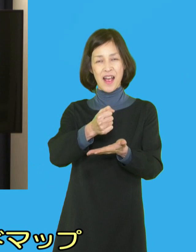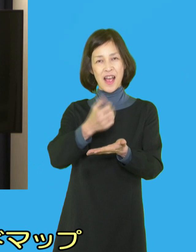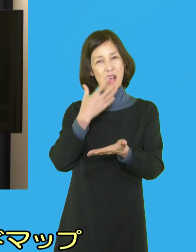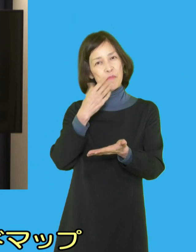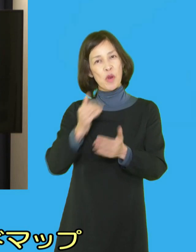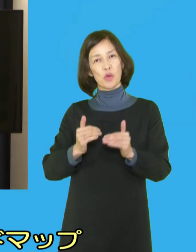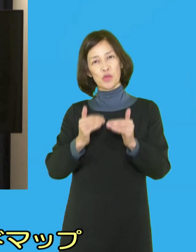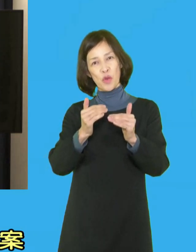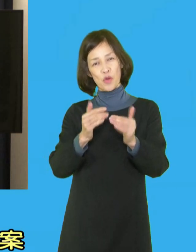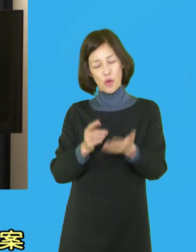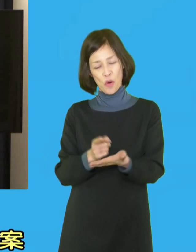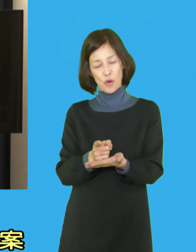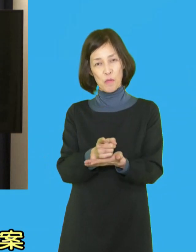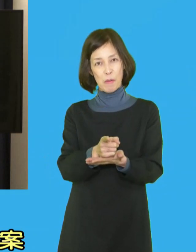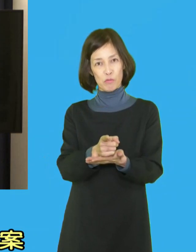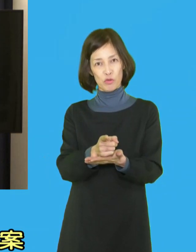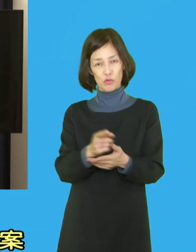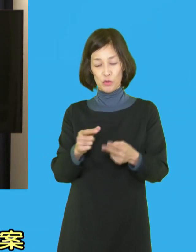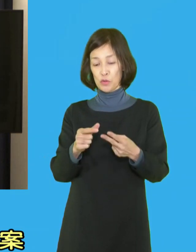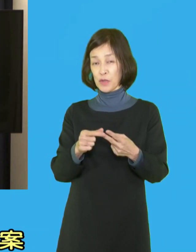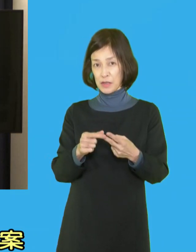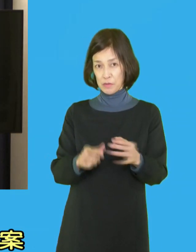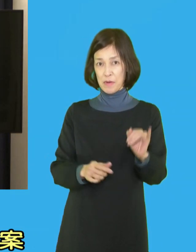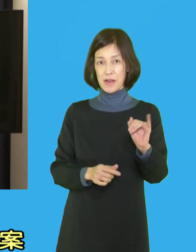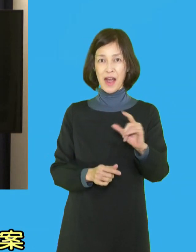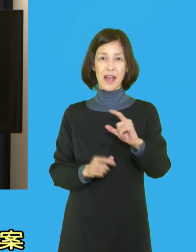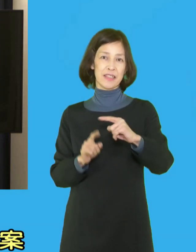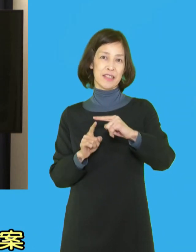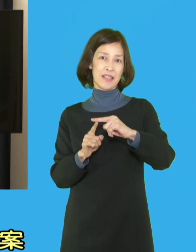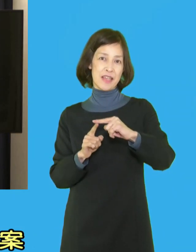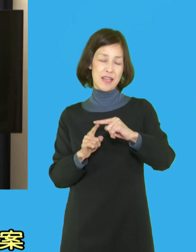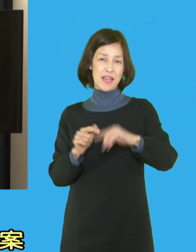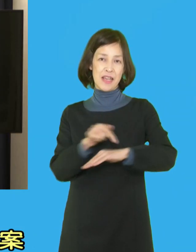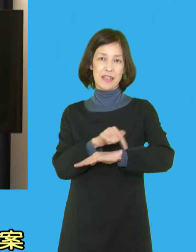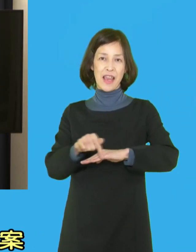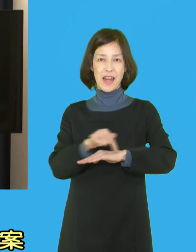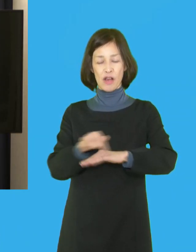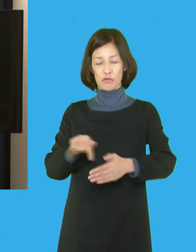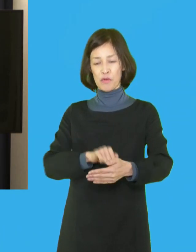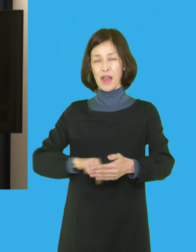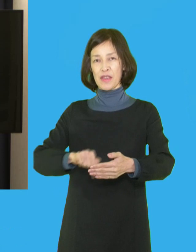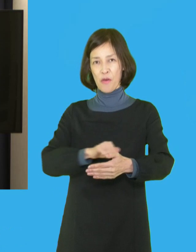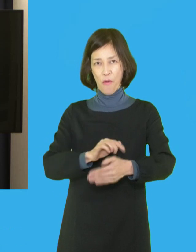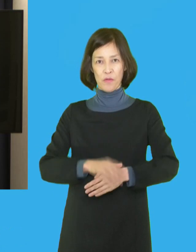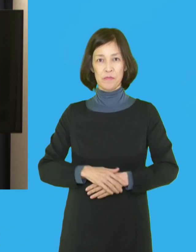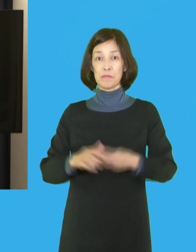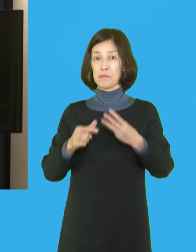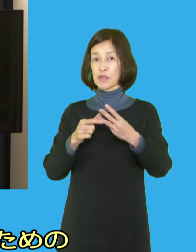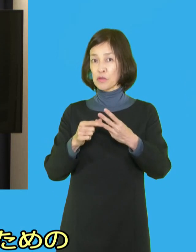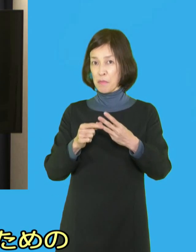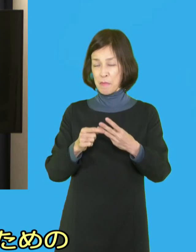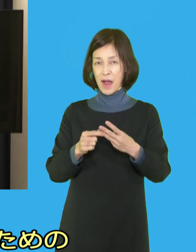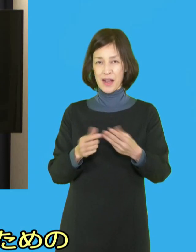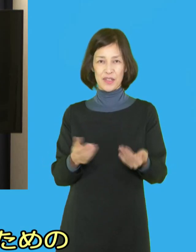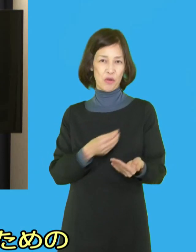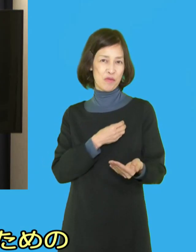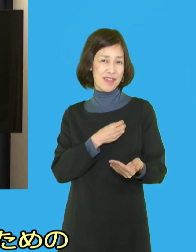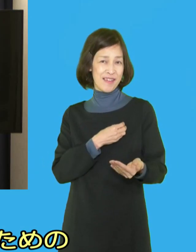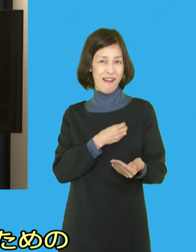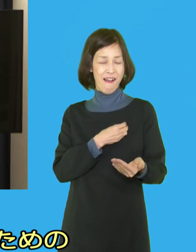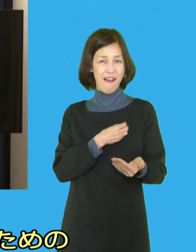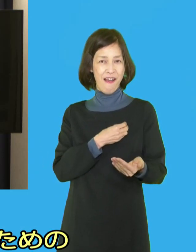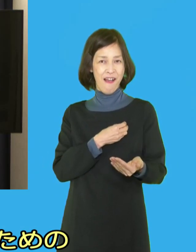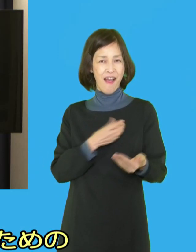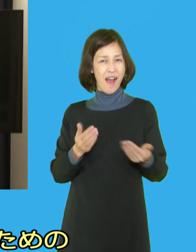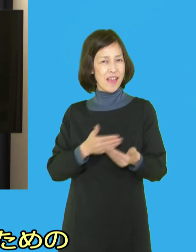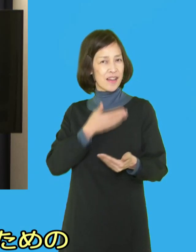造ロードマップ、2つ目は堺市の ICT 戦略の骨子案、そして3つ目は職員がですね、働きやすい環